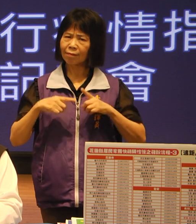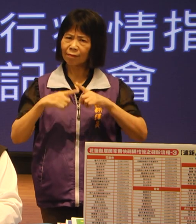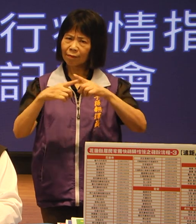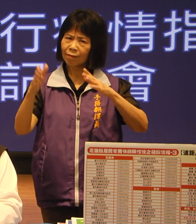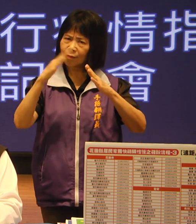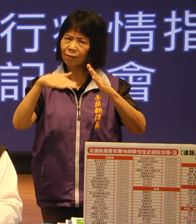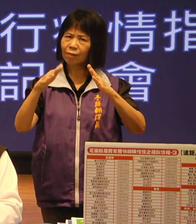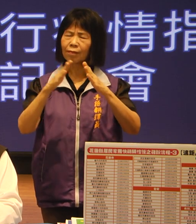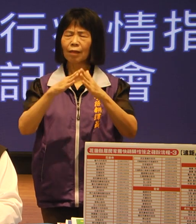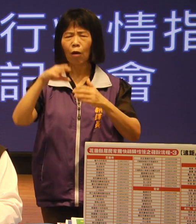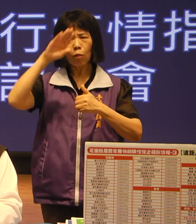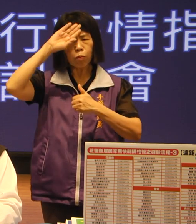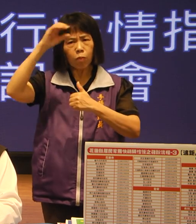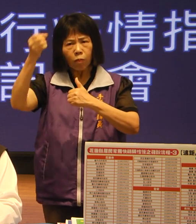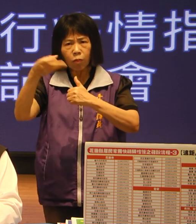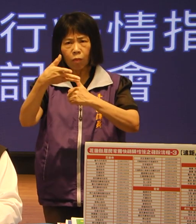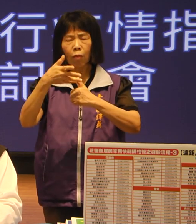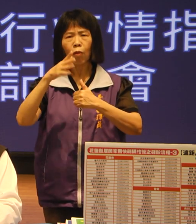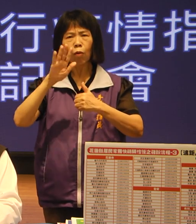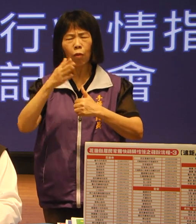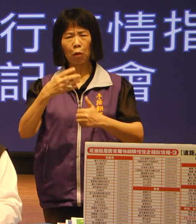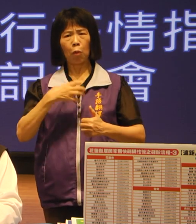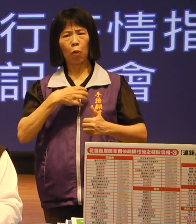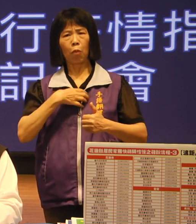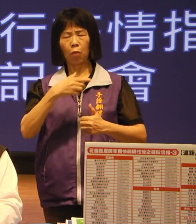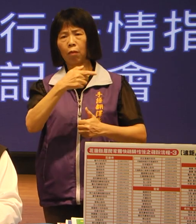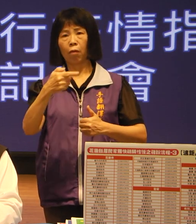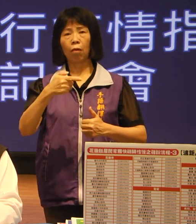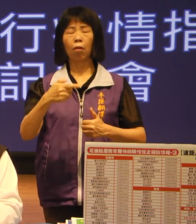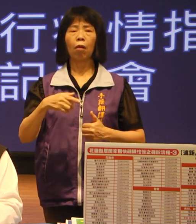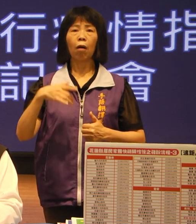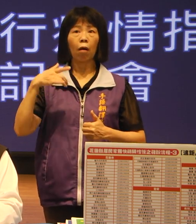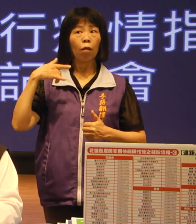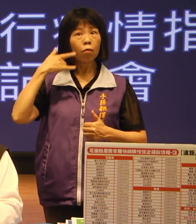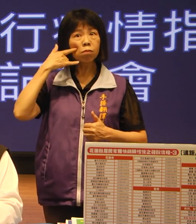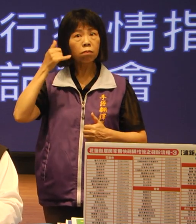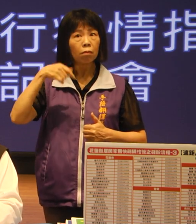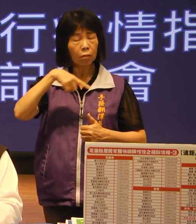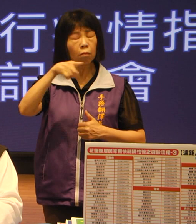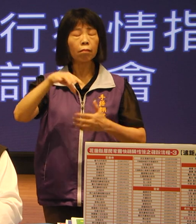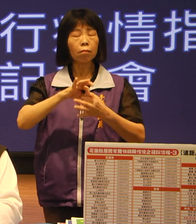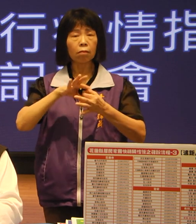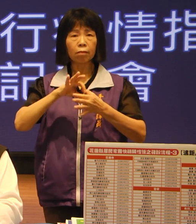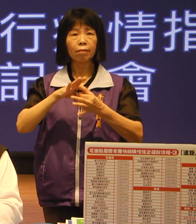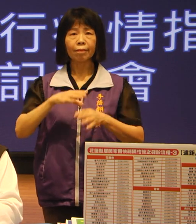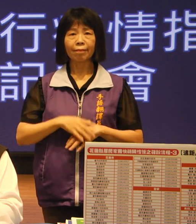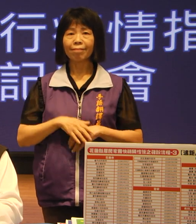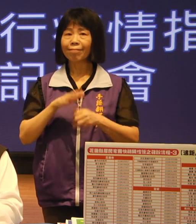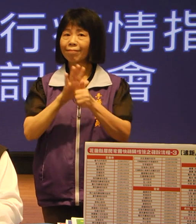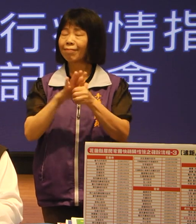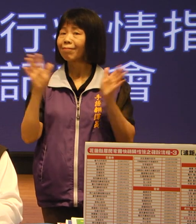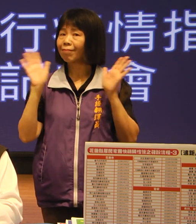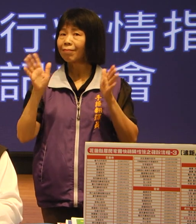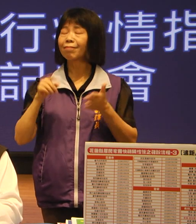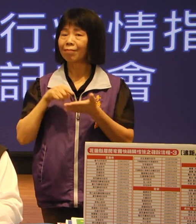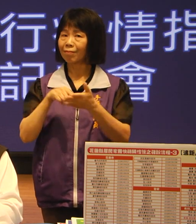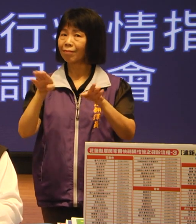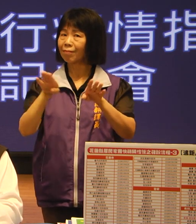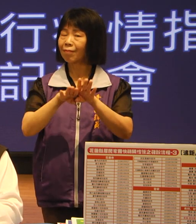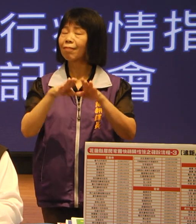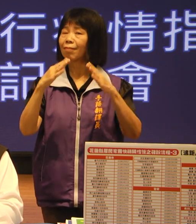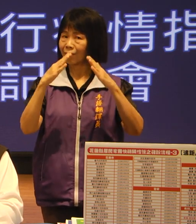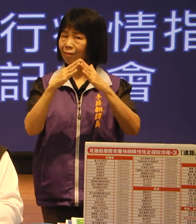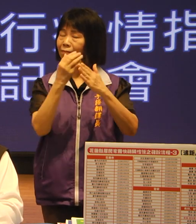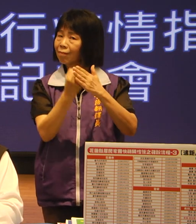校会染疫会危险的家长，那没有关系，您还是可以帮孩子请防疫假在家